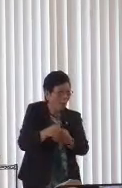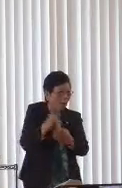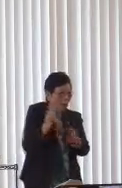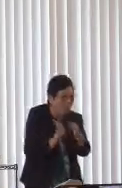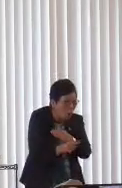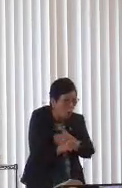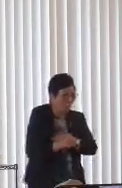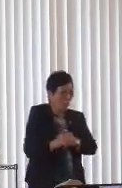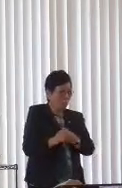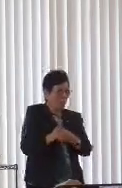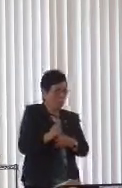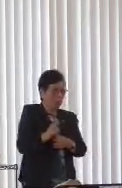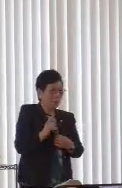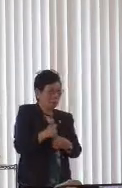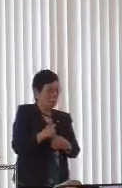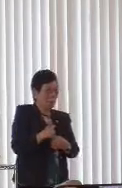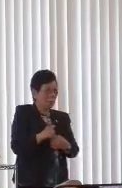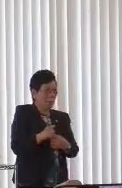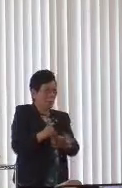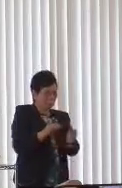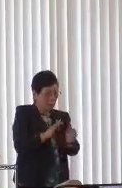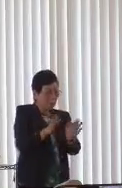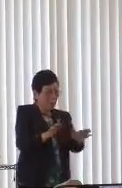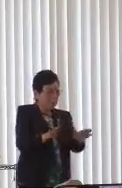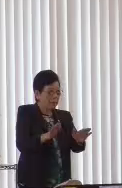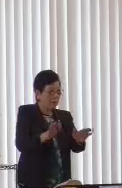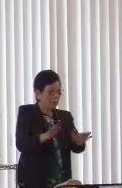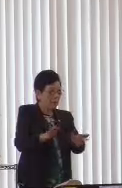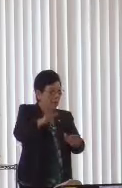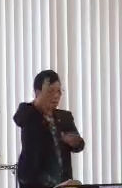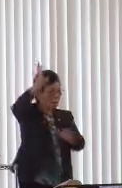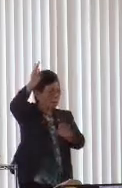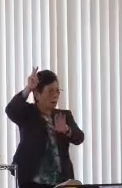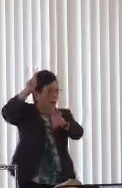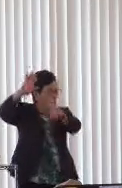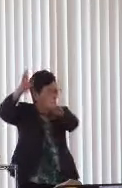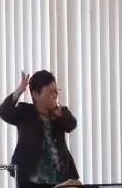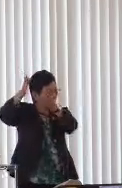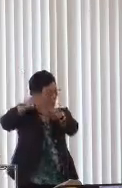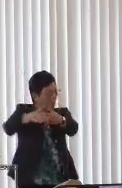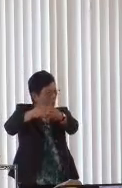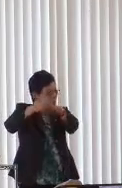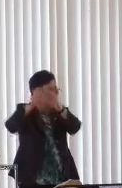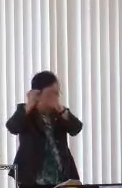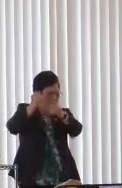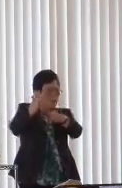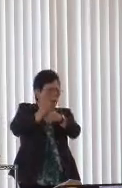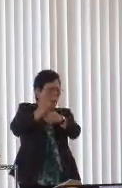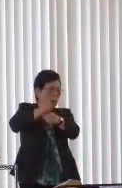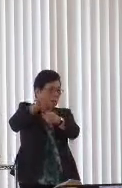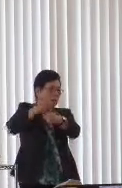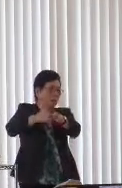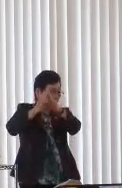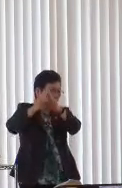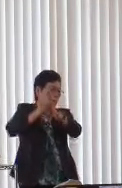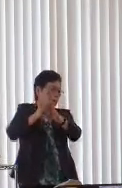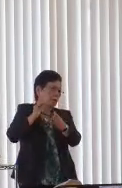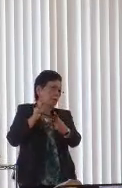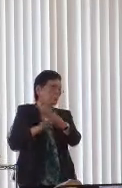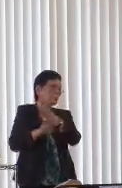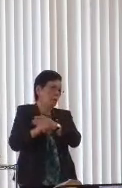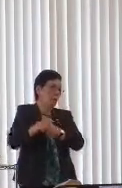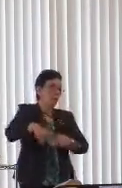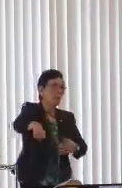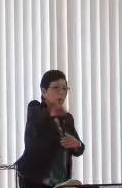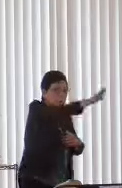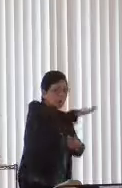だようなことは、これ今まさに神の国を建てる行為なわけですよね。今私たちが神の国を建てるというのは、